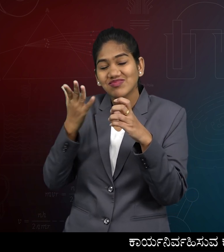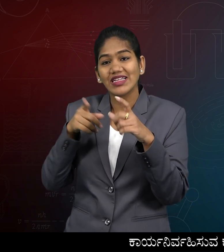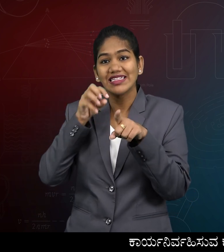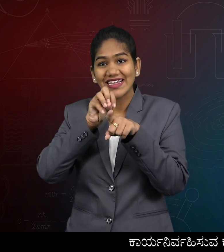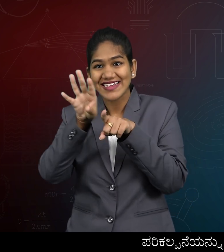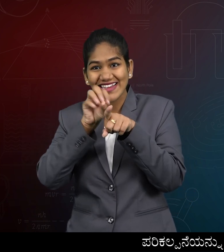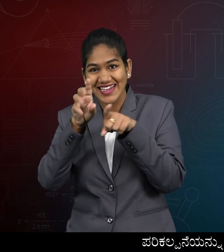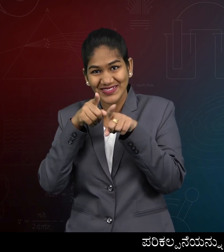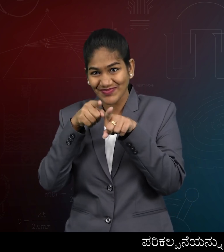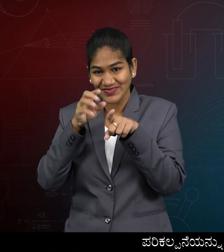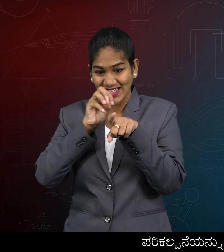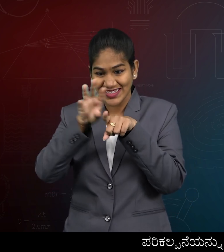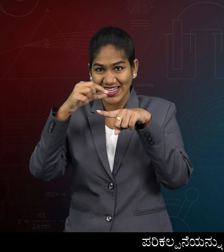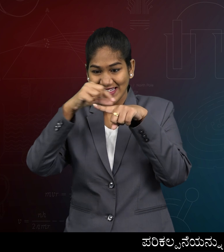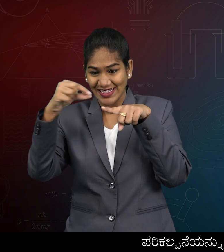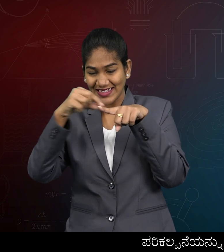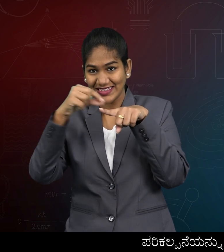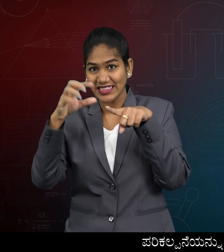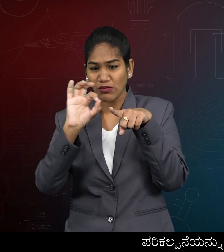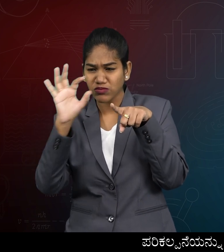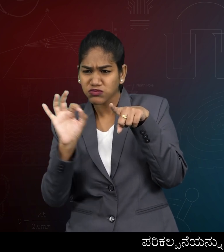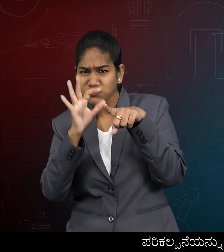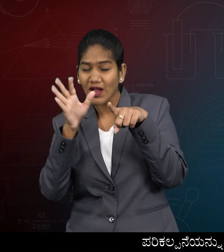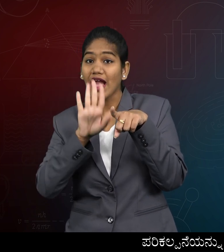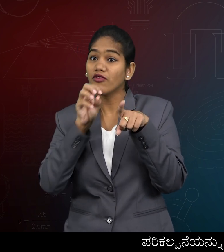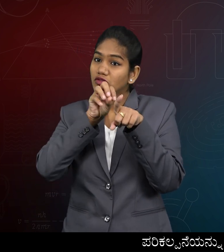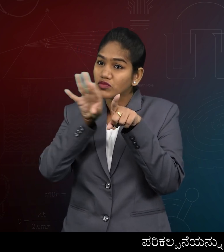ಬಲದ ಪರಿಕಲ್ಪನೆಯನ್ನು ನಾವು ಅರ್ಥಮಾಡಿಕೊಳ್ಳೋಣ.